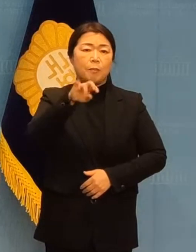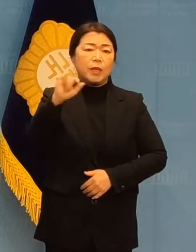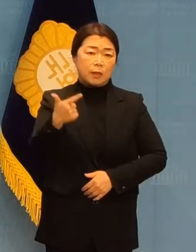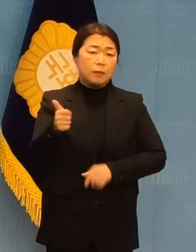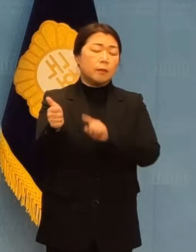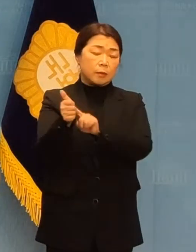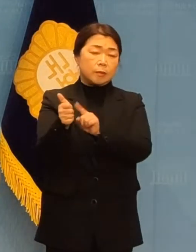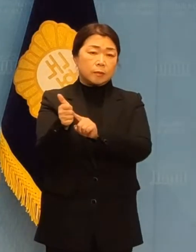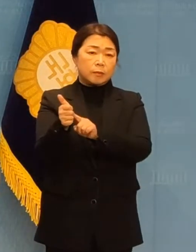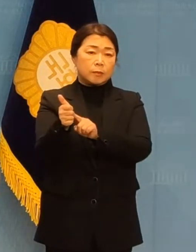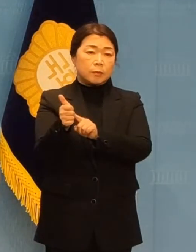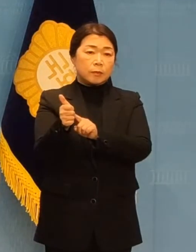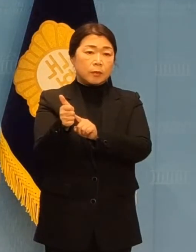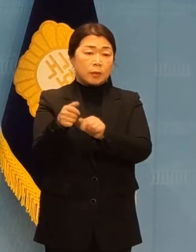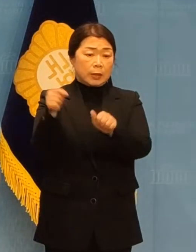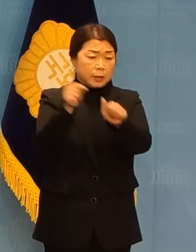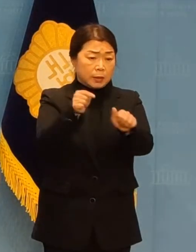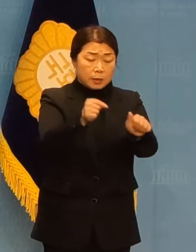이상민의 지시를 받았을